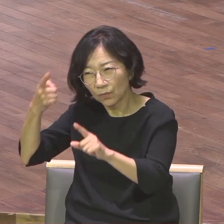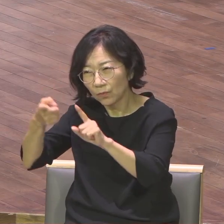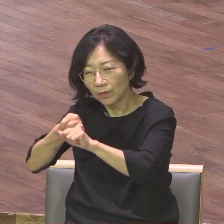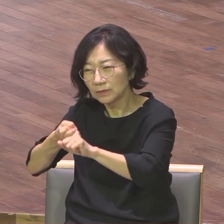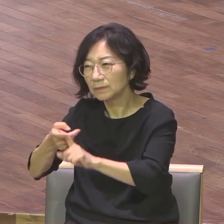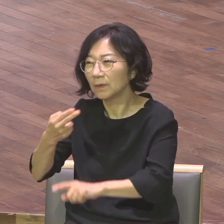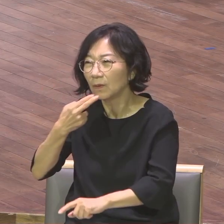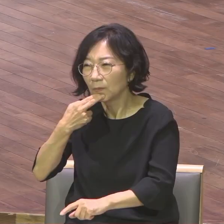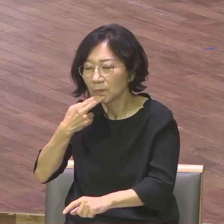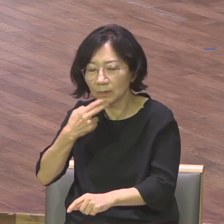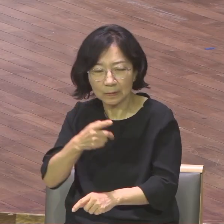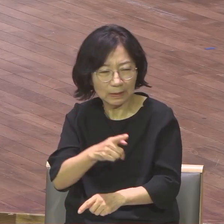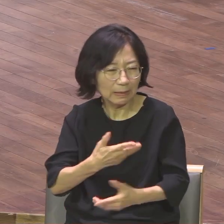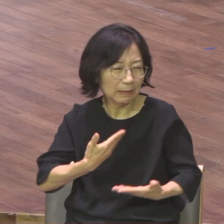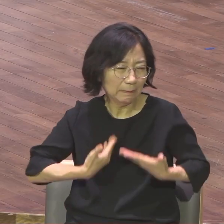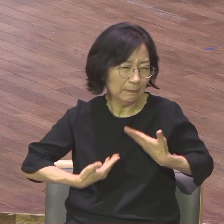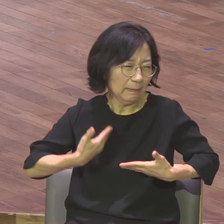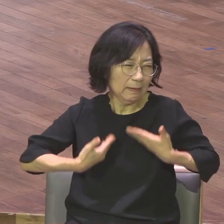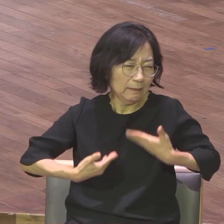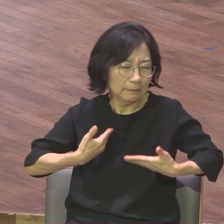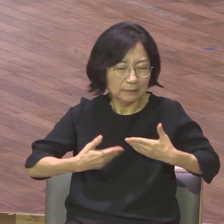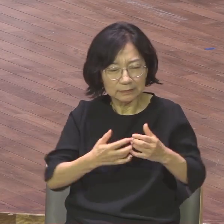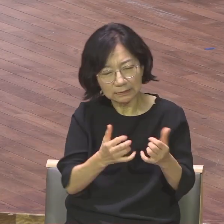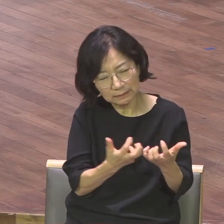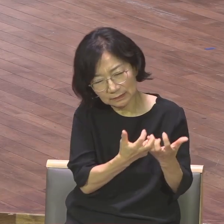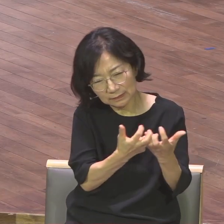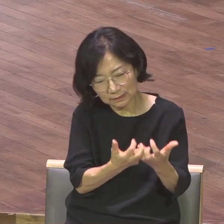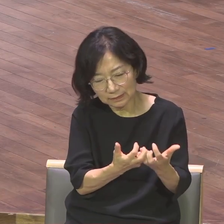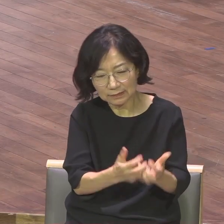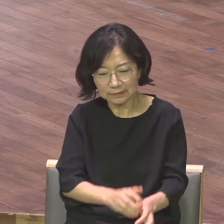부분에 분주한 사람들로 다 채워지시.